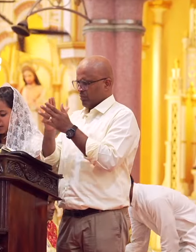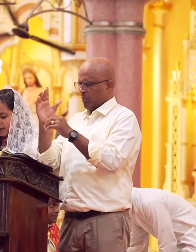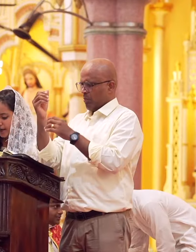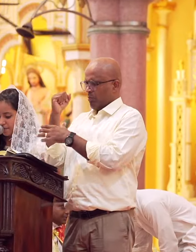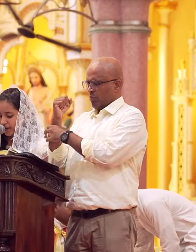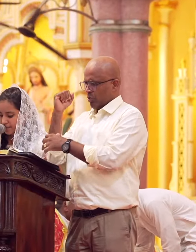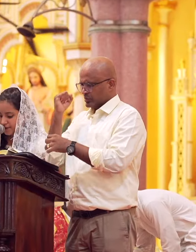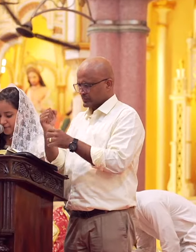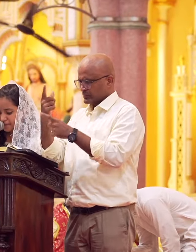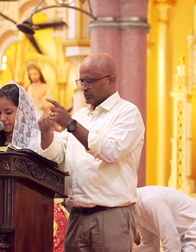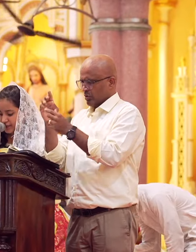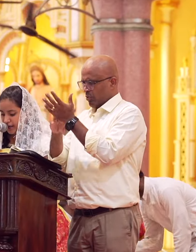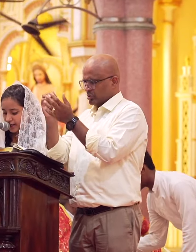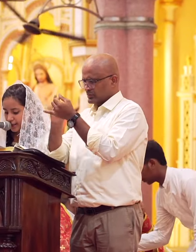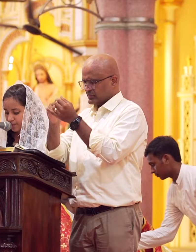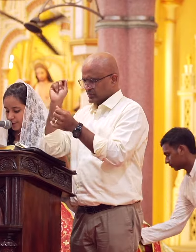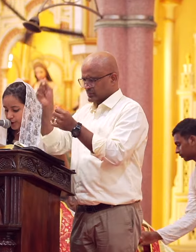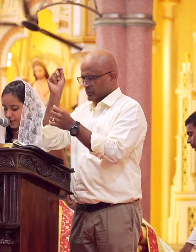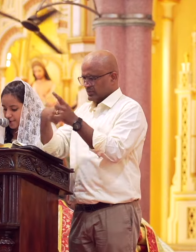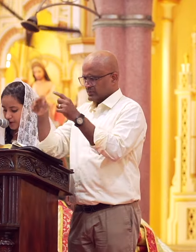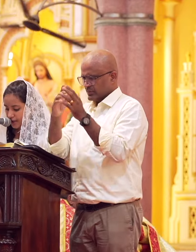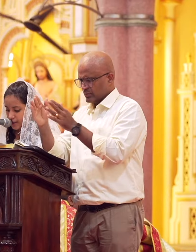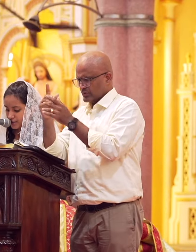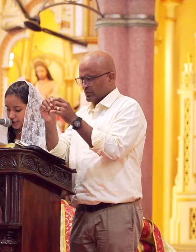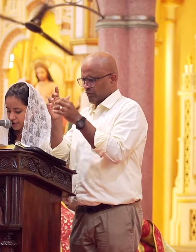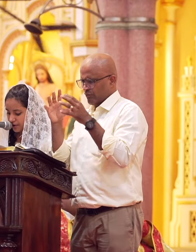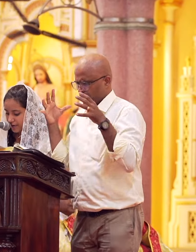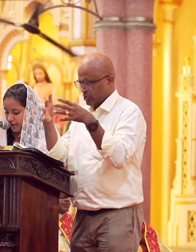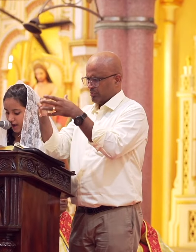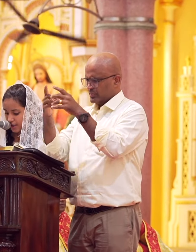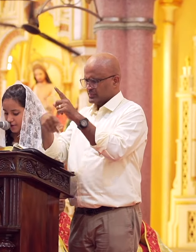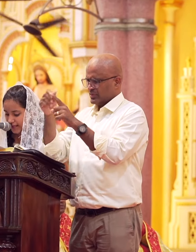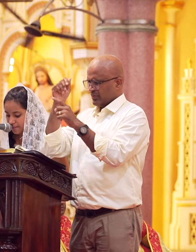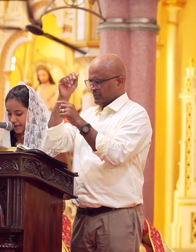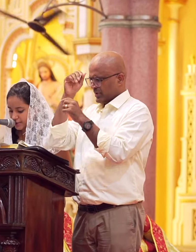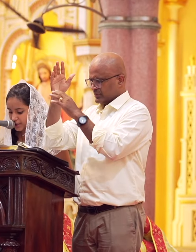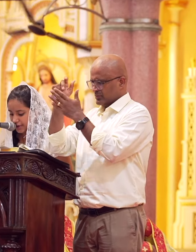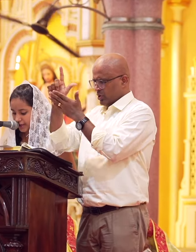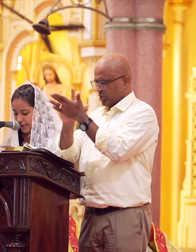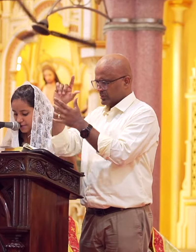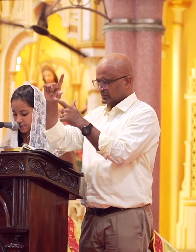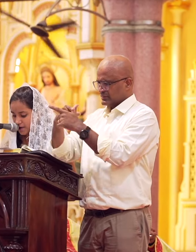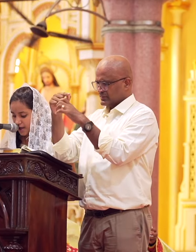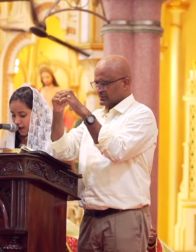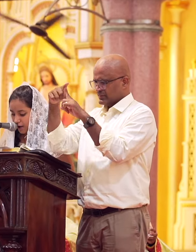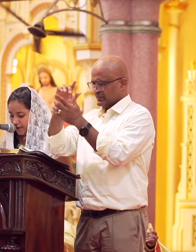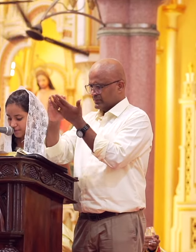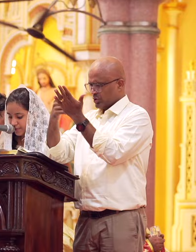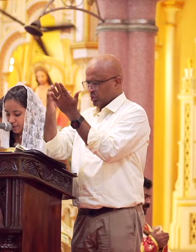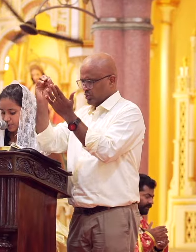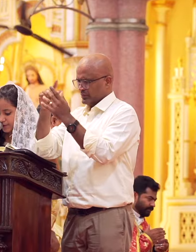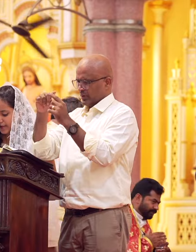മോശ തന്റെ അമ്മായിപ്പനും മിദ്യാനിലെ പുരോഹിതനുമായ ജെത്രോയുടെ ആടുകളെ മേയിച്ചു കഴിയുകയായിരുന്നു.